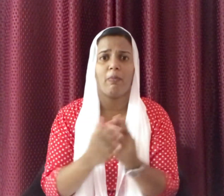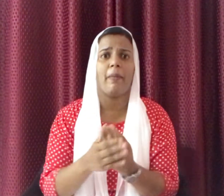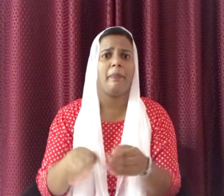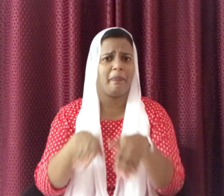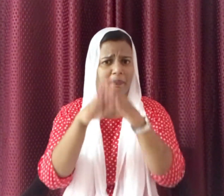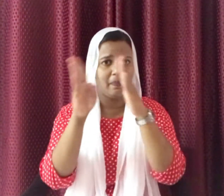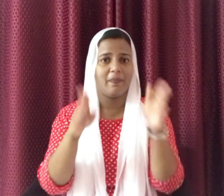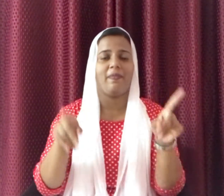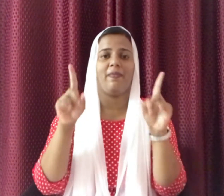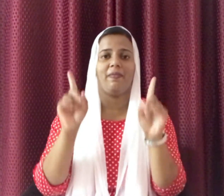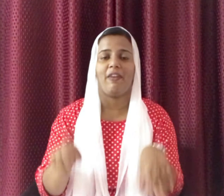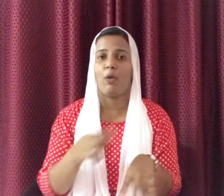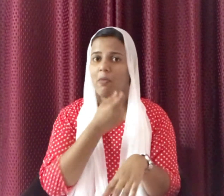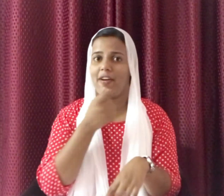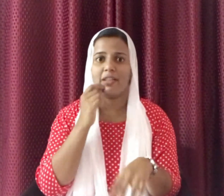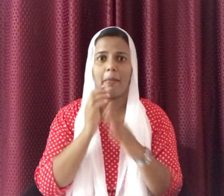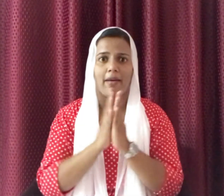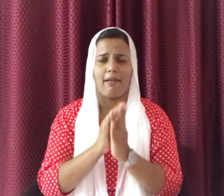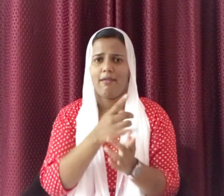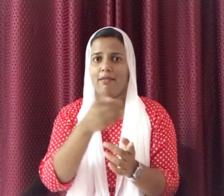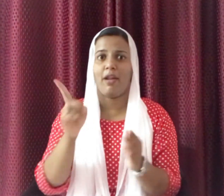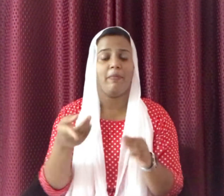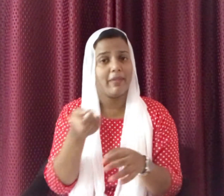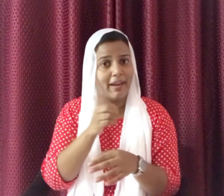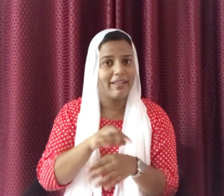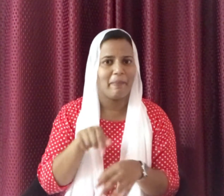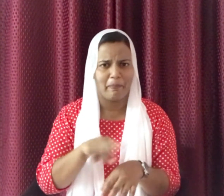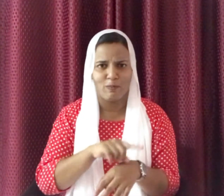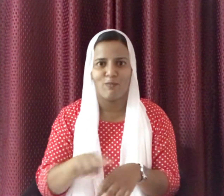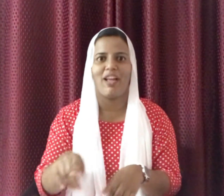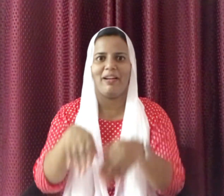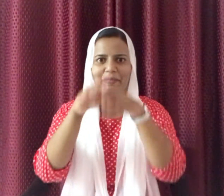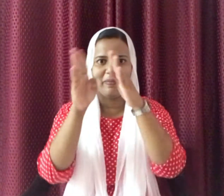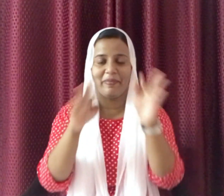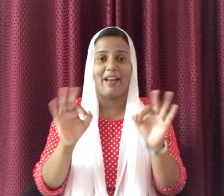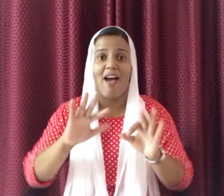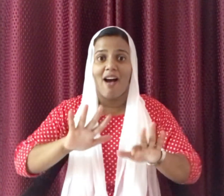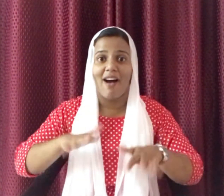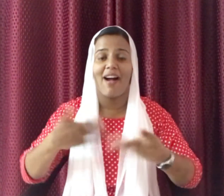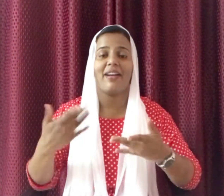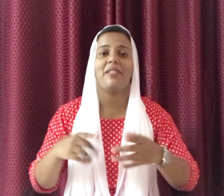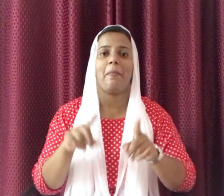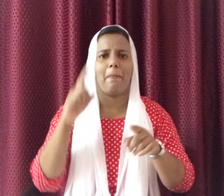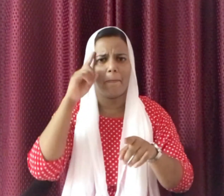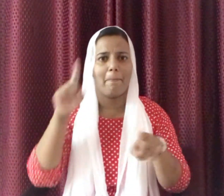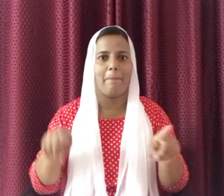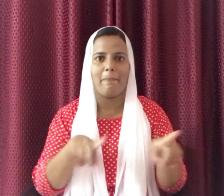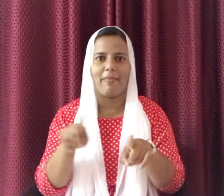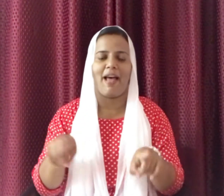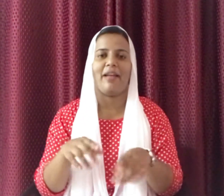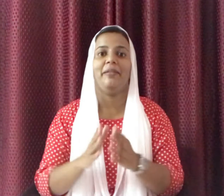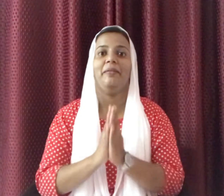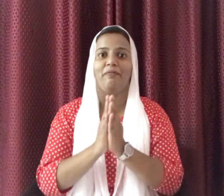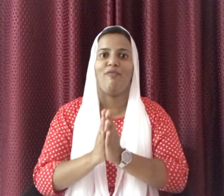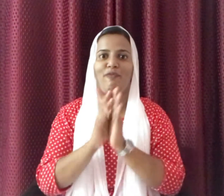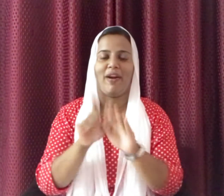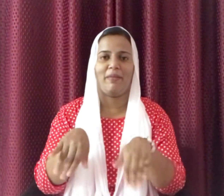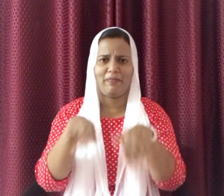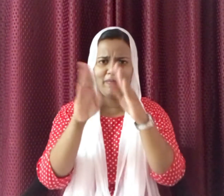ഈ ഉപവാസ പ്രാർത്ഥനയിൽ പങ്കെടുക്കുവാൻ. അങ്ങനെ മുൻകൂട്ടി ആമേൻ ആഗ്രഹിച്ച് പ്ലാൻ ചെയ്ത് അതിൽ പങ്കെടുക്കുമ്പോൾ ആ